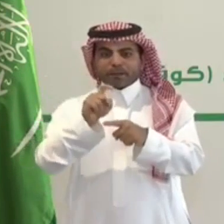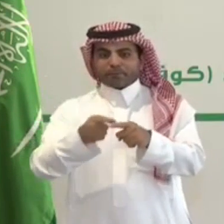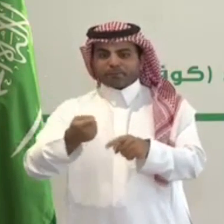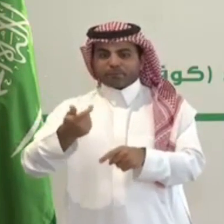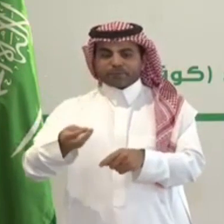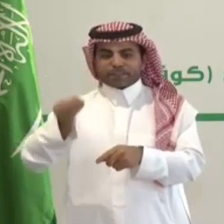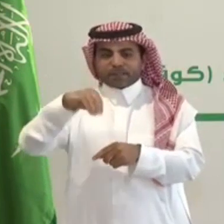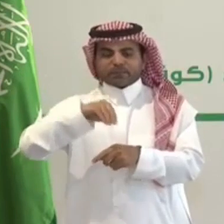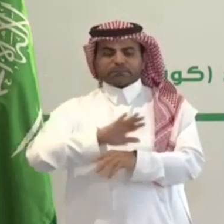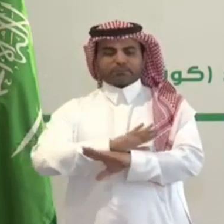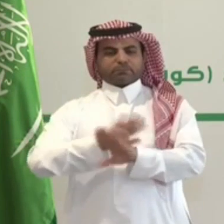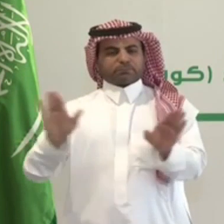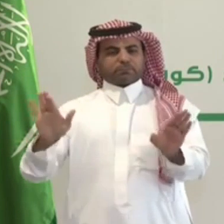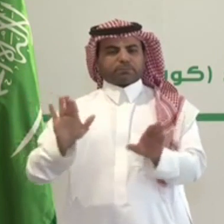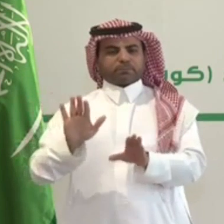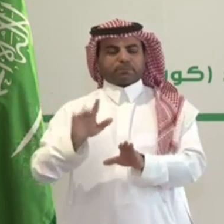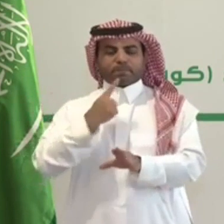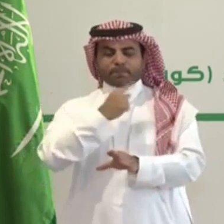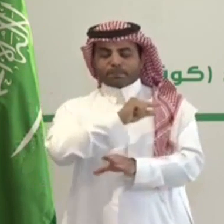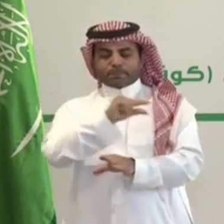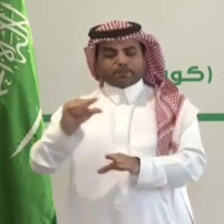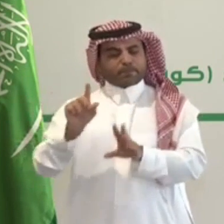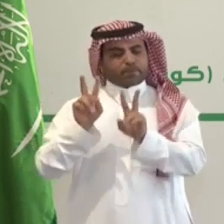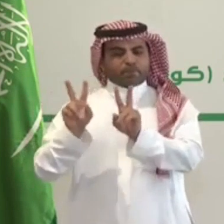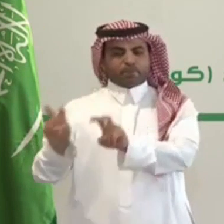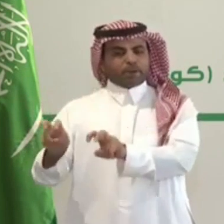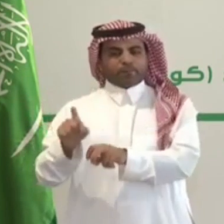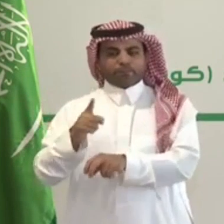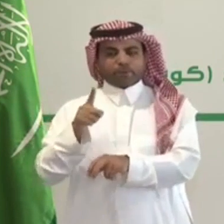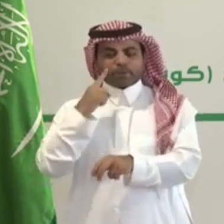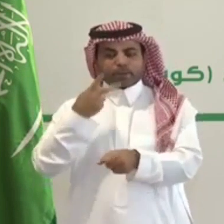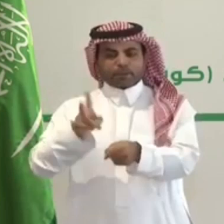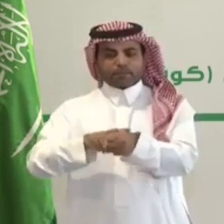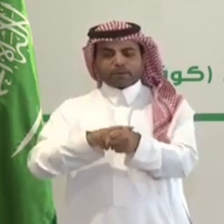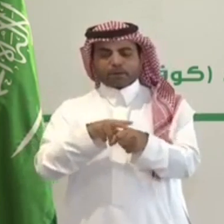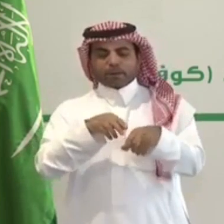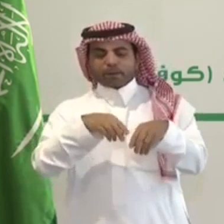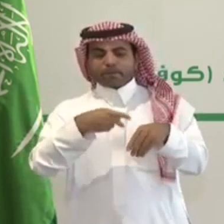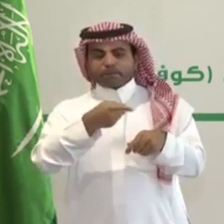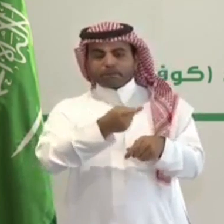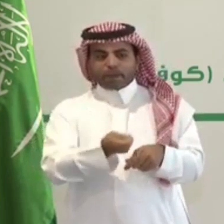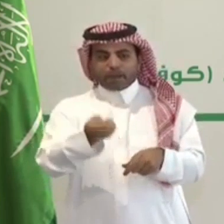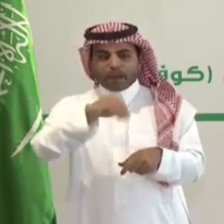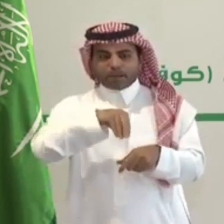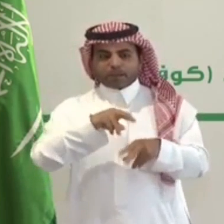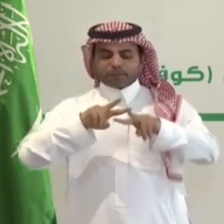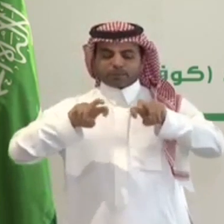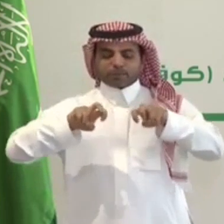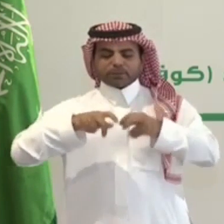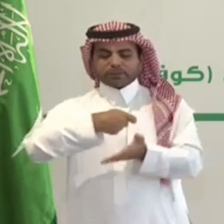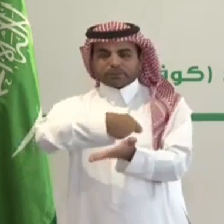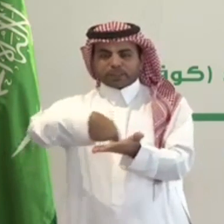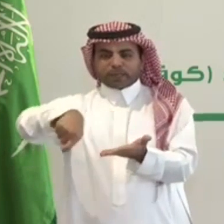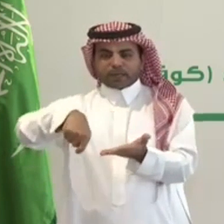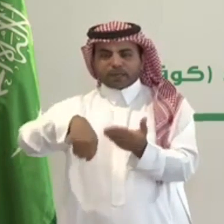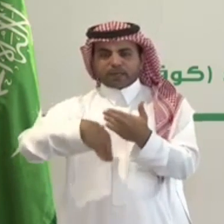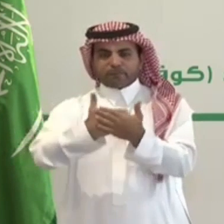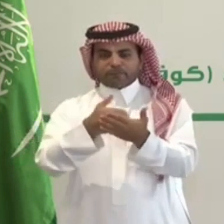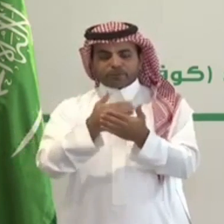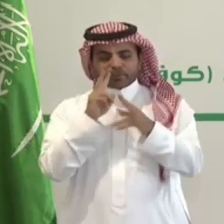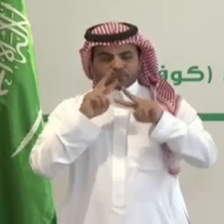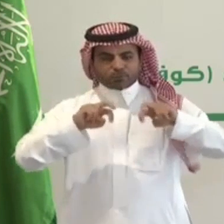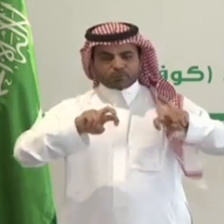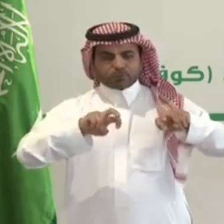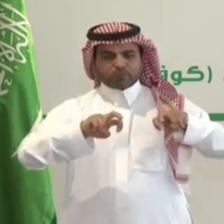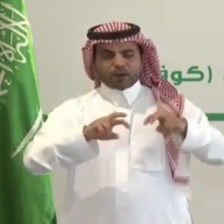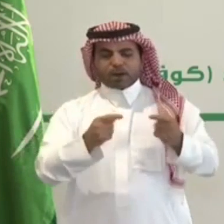أو تتغاضى أبدا. ببساطة يتم الرجوع إلى هذا المتجر أو المنشأة، ومن ثم إلى فوترة السلع التي اشترى بها البضائع، ومن ثم